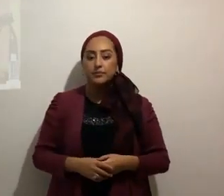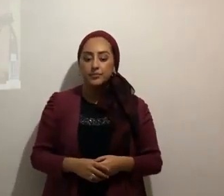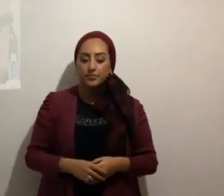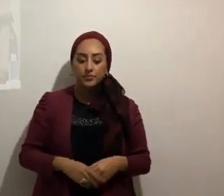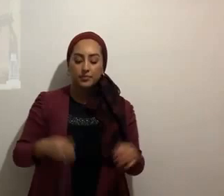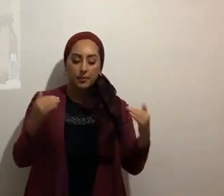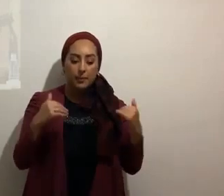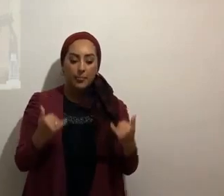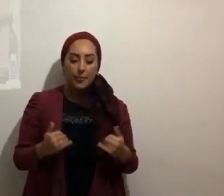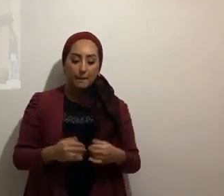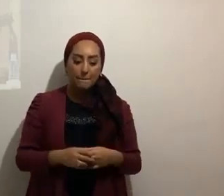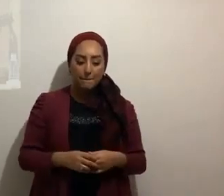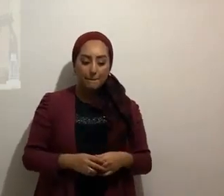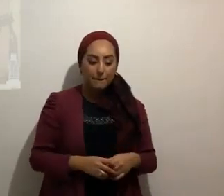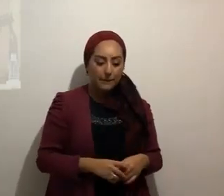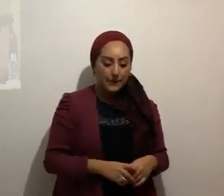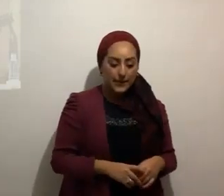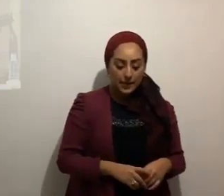Ahora,